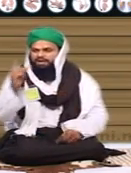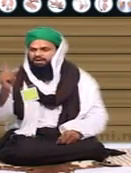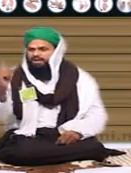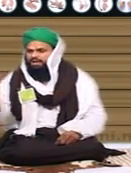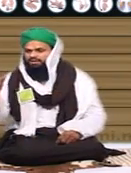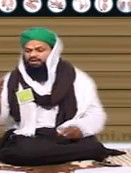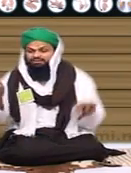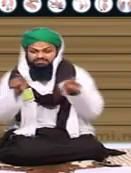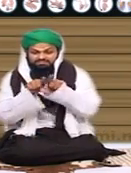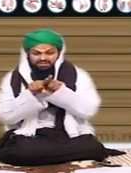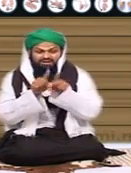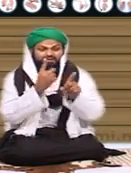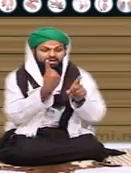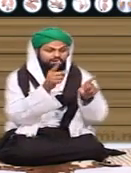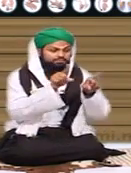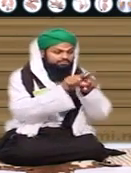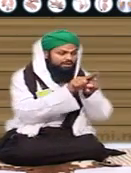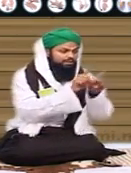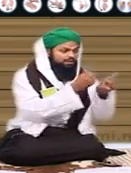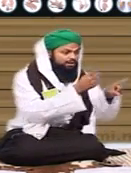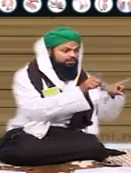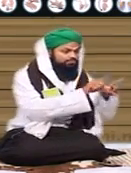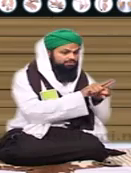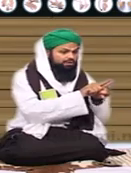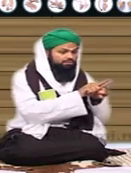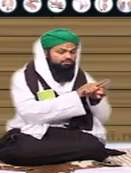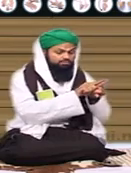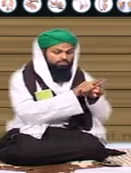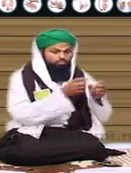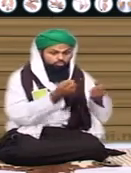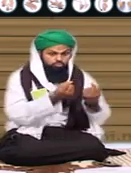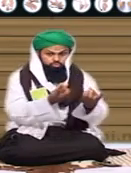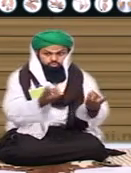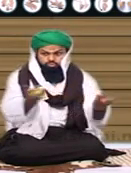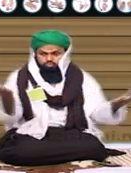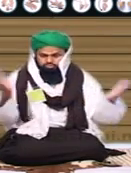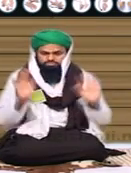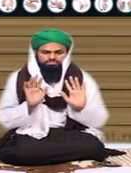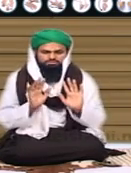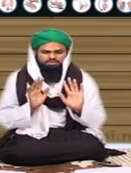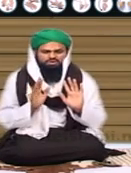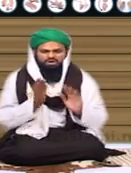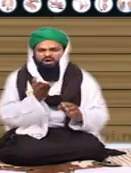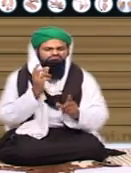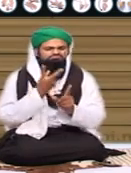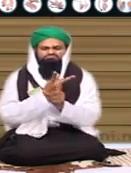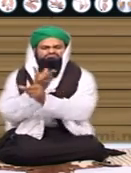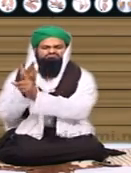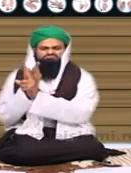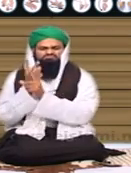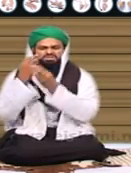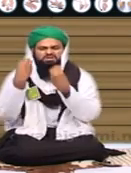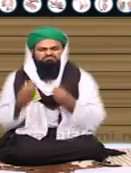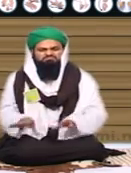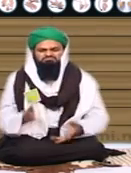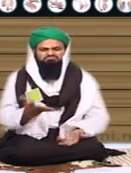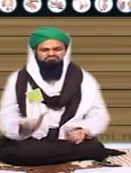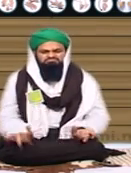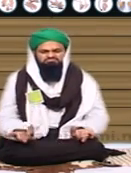لے کر آئے اجتماع, ہر بھائی صرف ایک کو لائے. لیکن آپ لوگ دعوت نہیں دیتے, میرے کو یہ خدشہ. تو دیکھیے